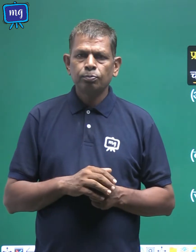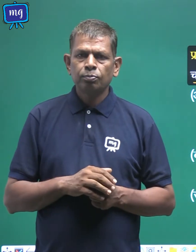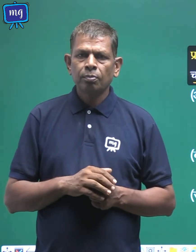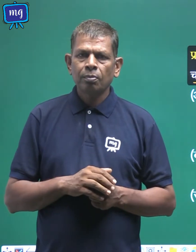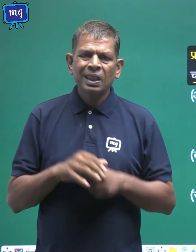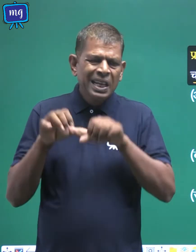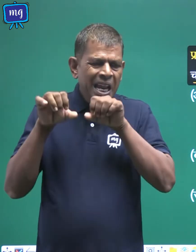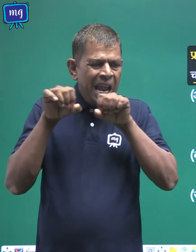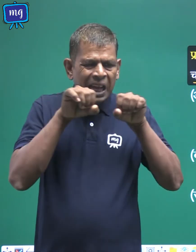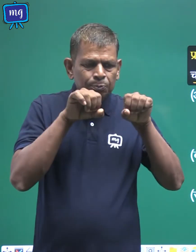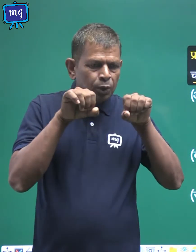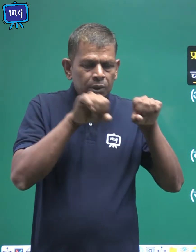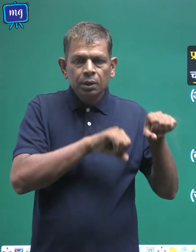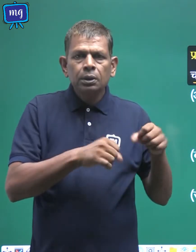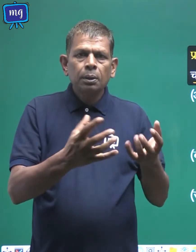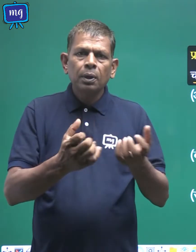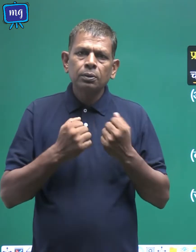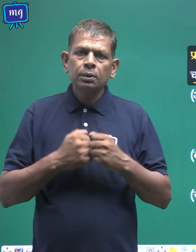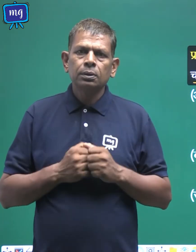गन्ने से प्राप्त होती है।